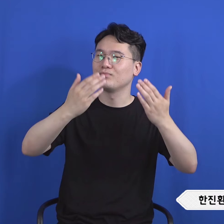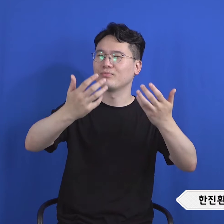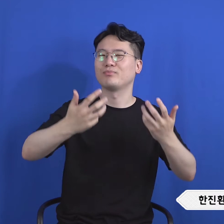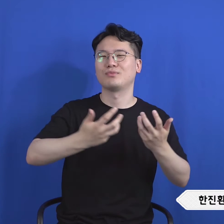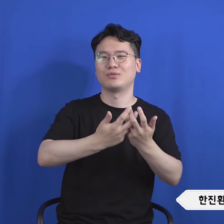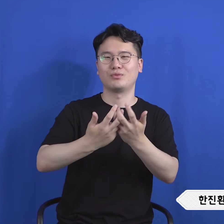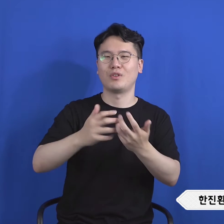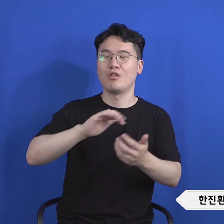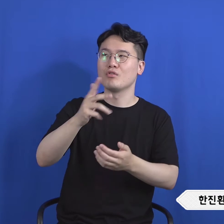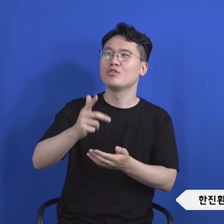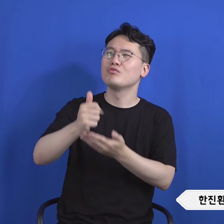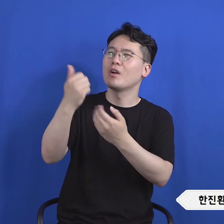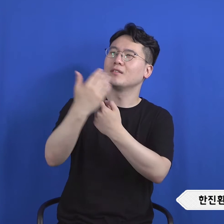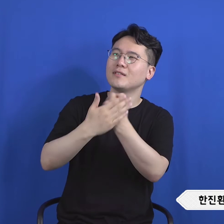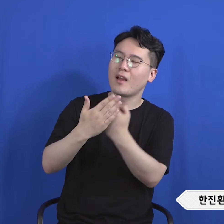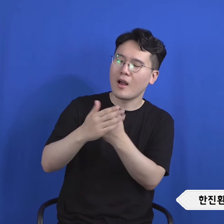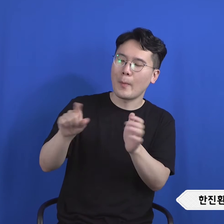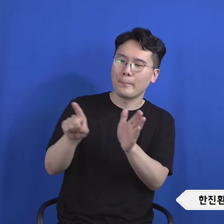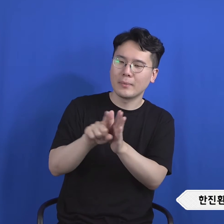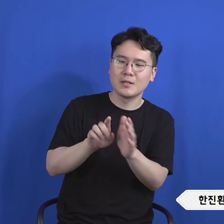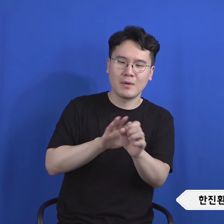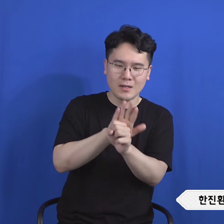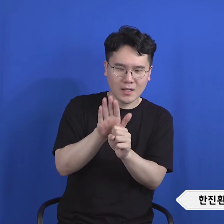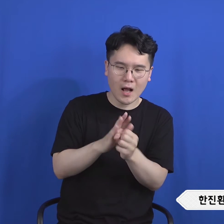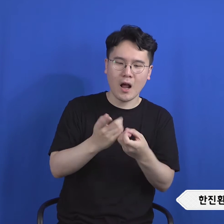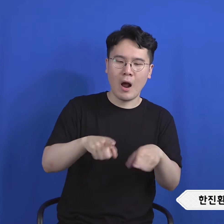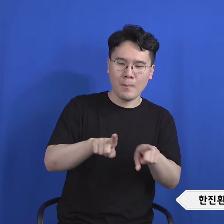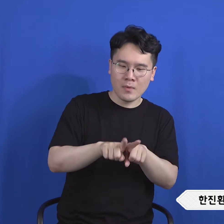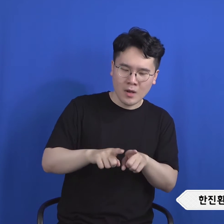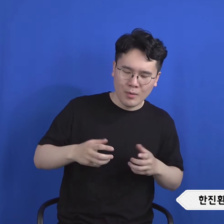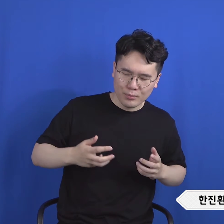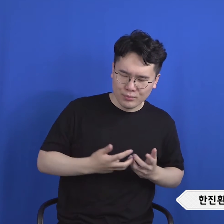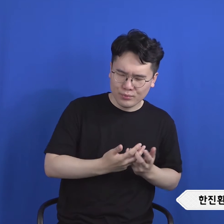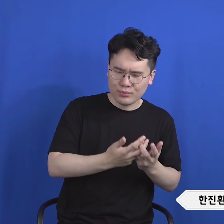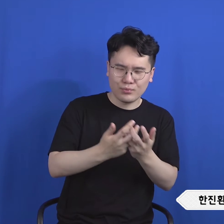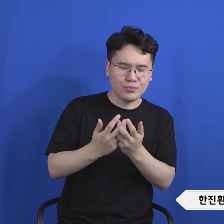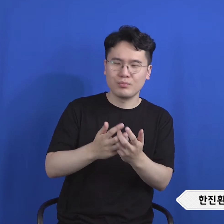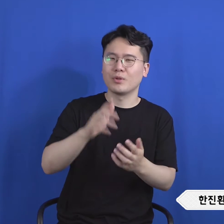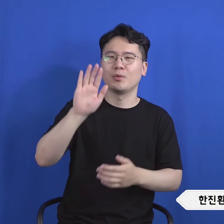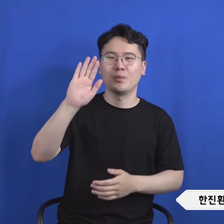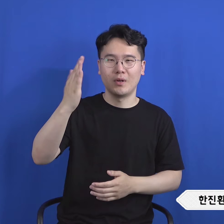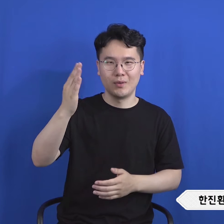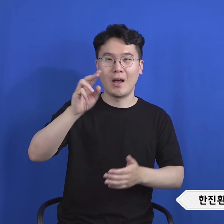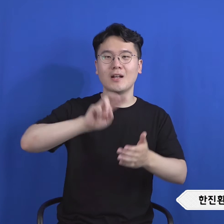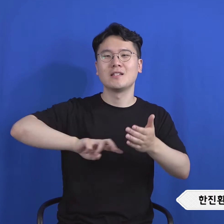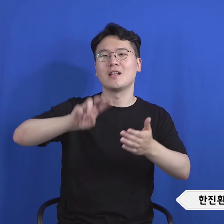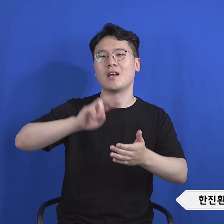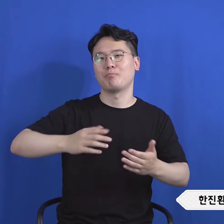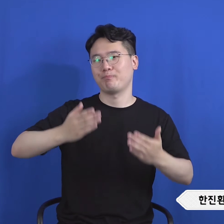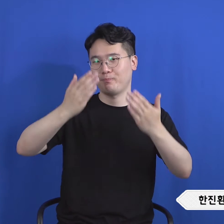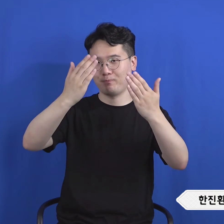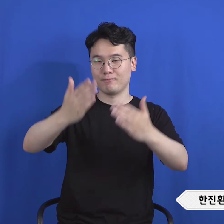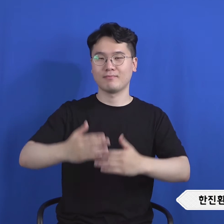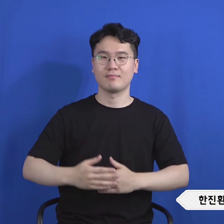은혜가 그리스도 예수 안에 있는 믿음과 사랑과 함께 넘치도록 풍성하였도다. 찬양을 하고 있습니다.